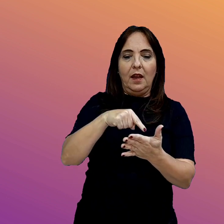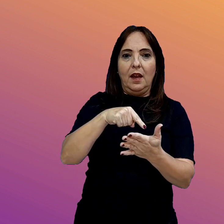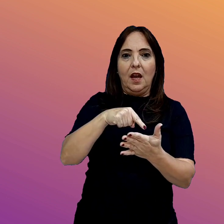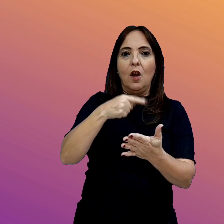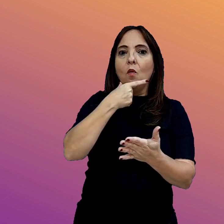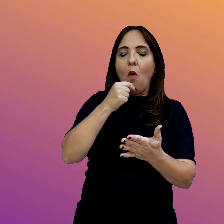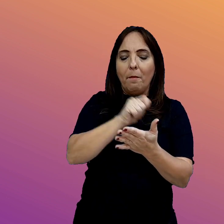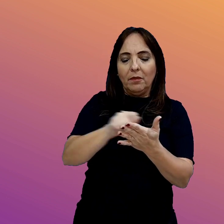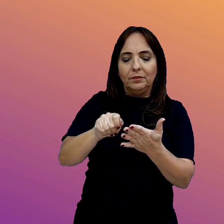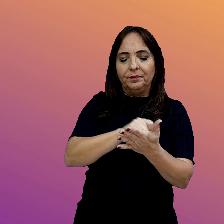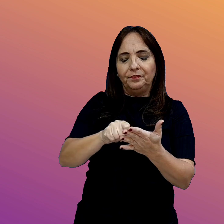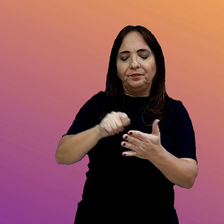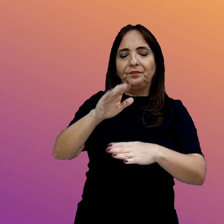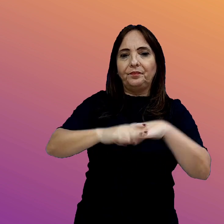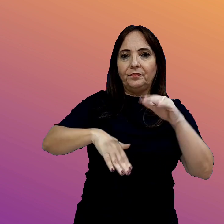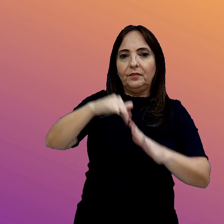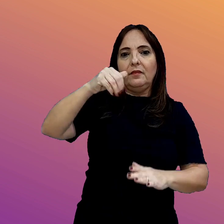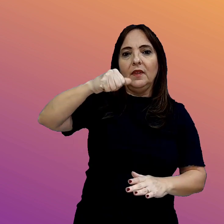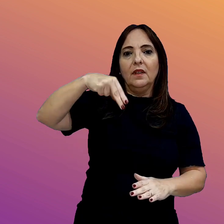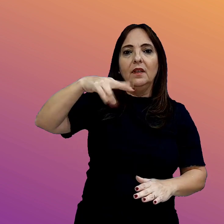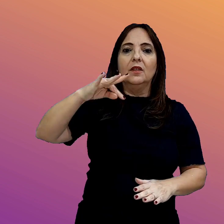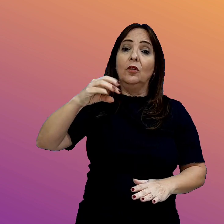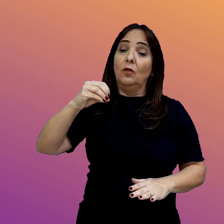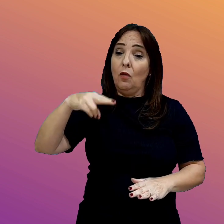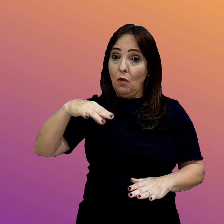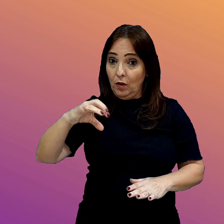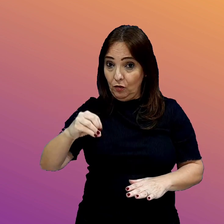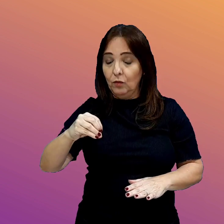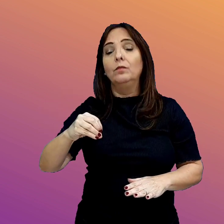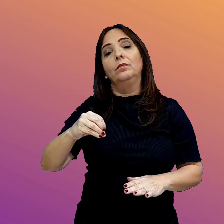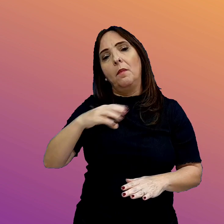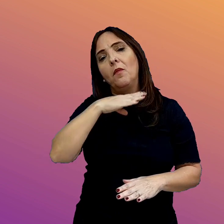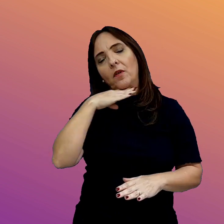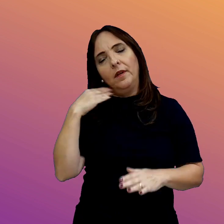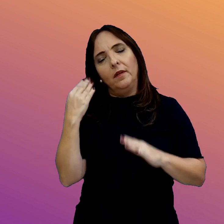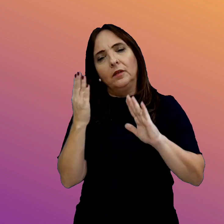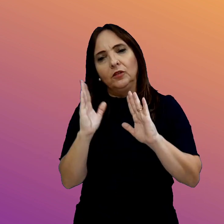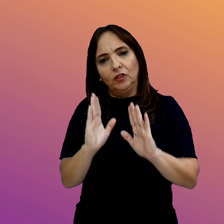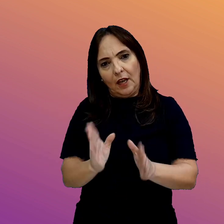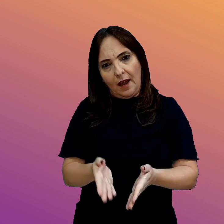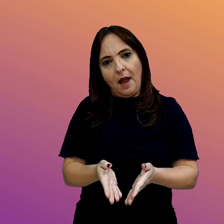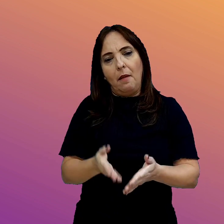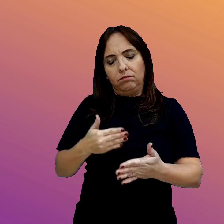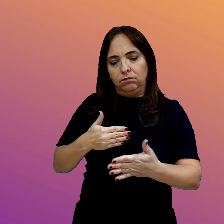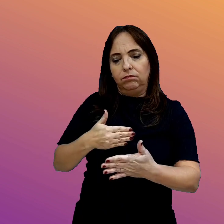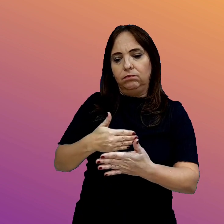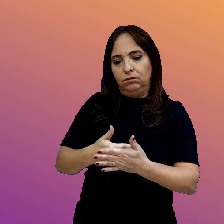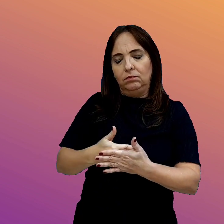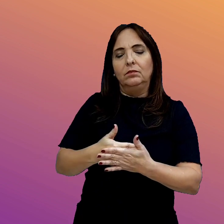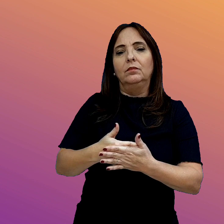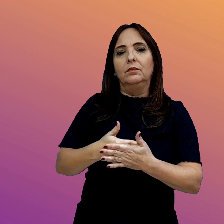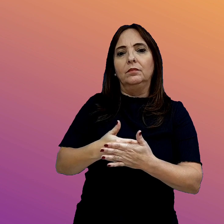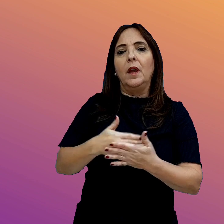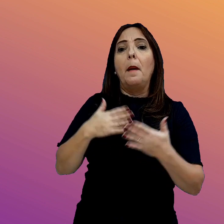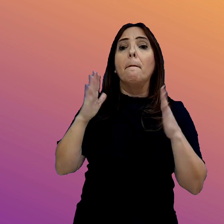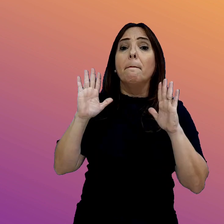Infelizmente, esse irmão veio a falecer recentemente, mas deixou várias literaturas aí